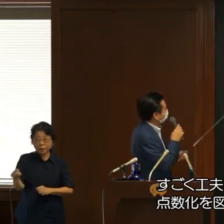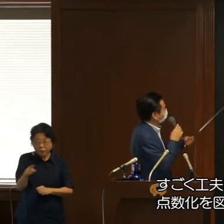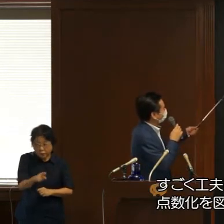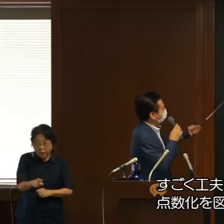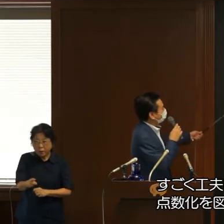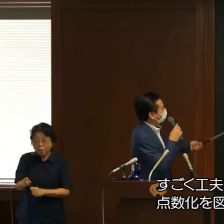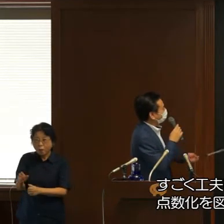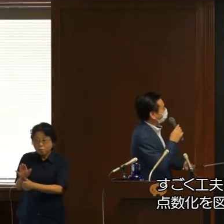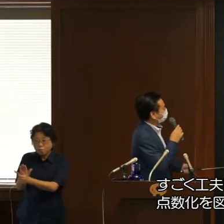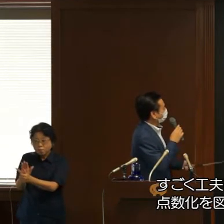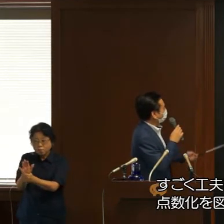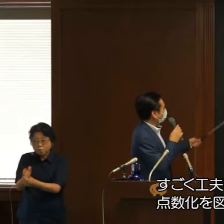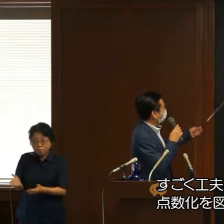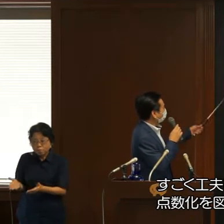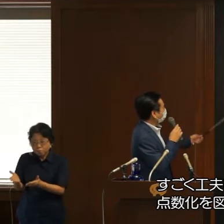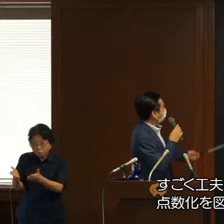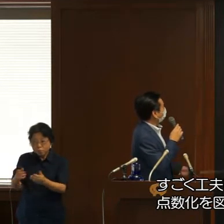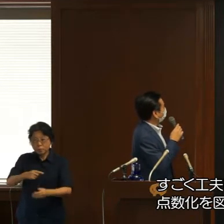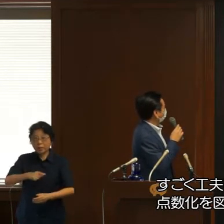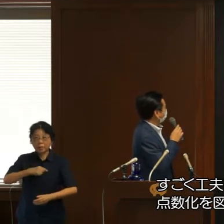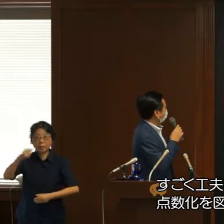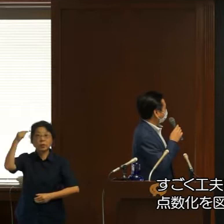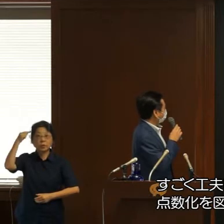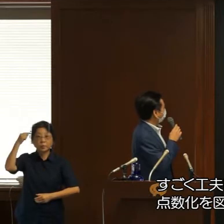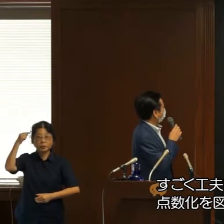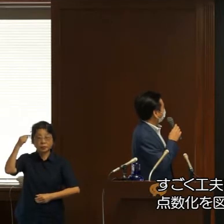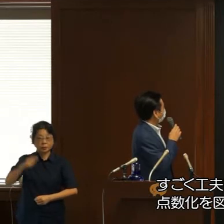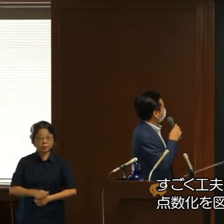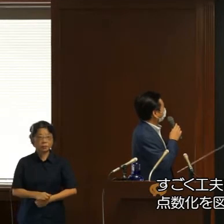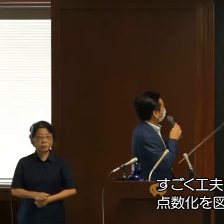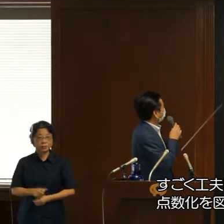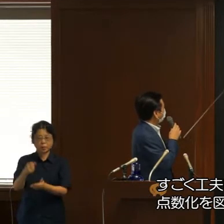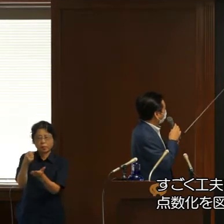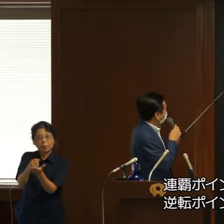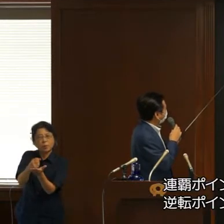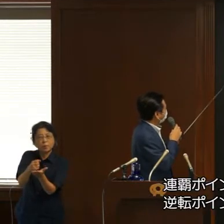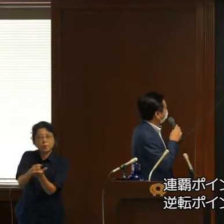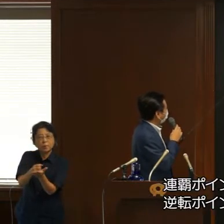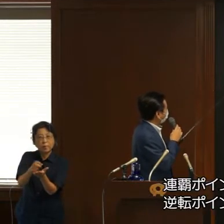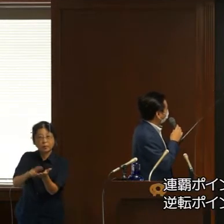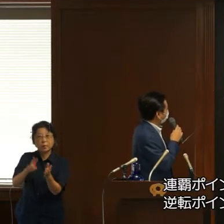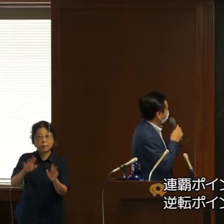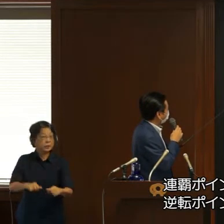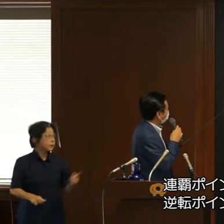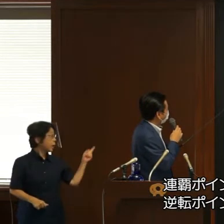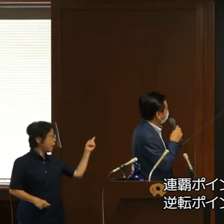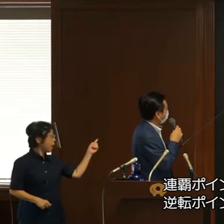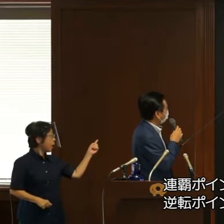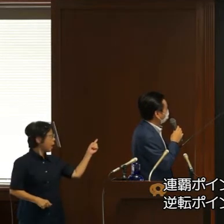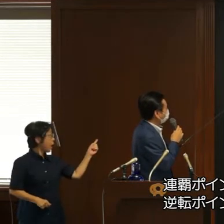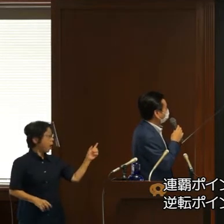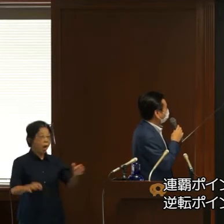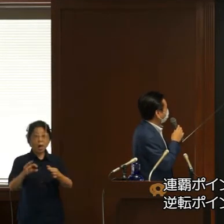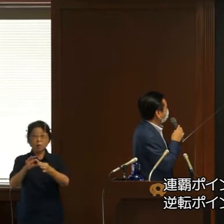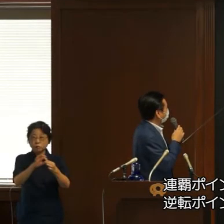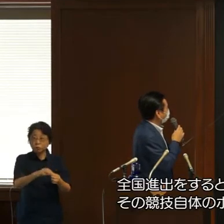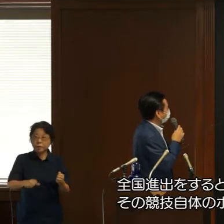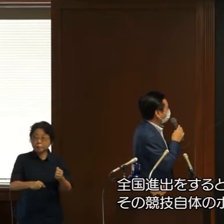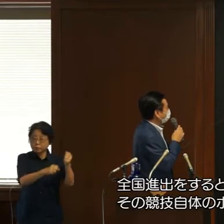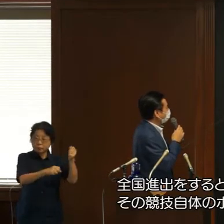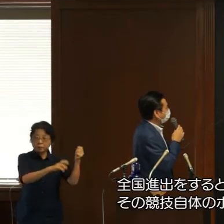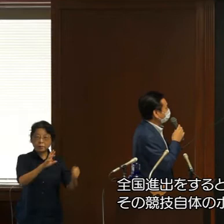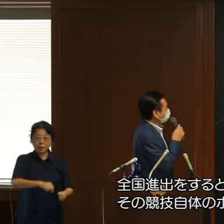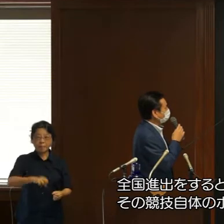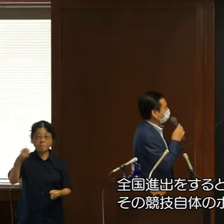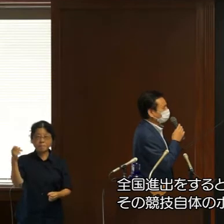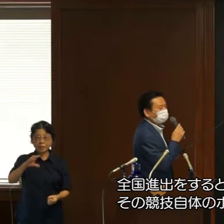で、すごい工夫しながら点数化を図ってまいりました。まあ、連覇、成長、逆転、それから全